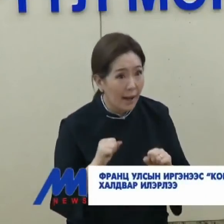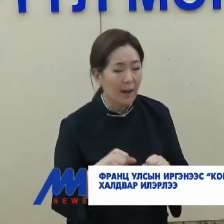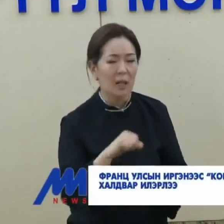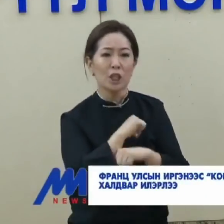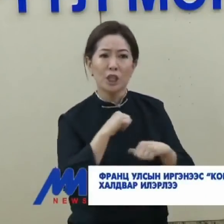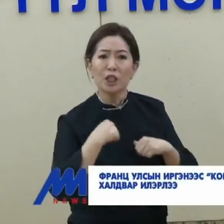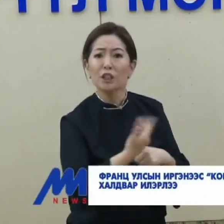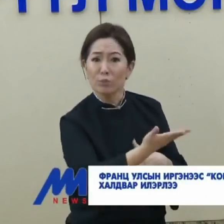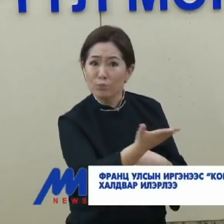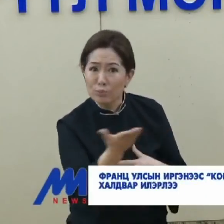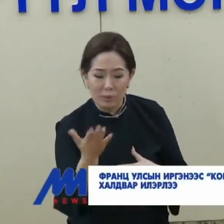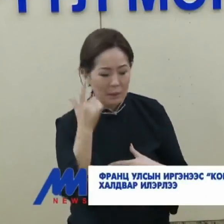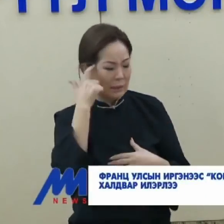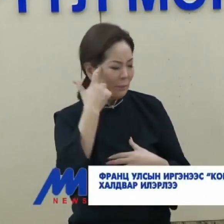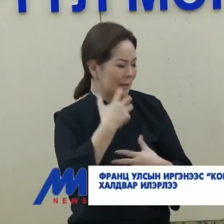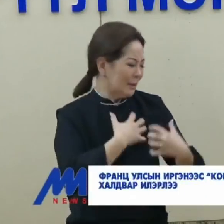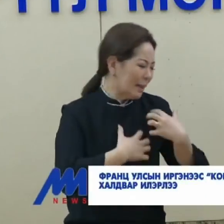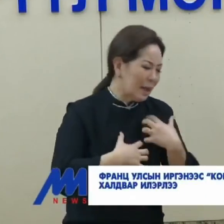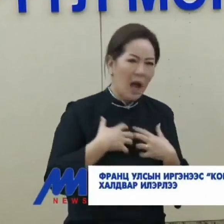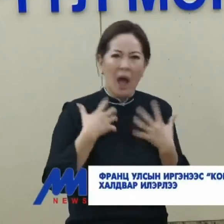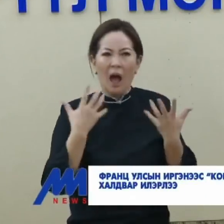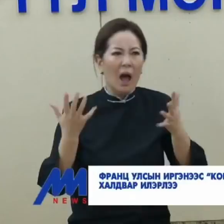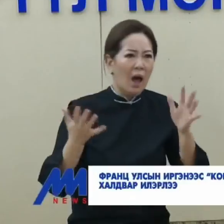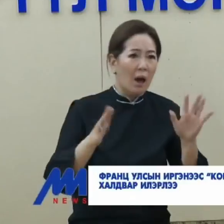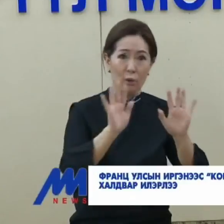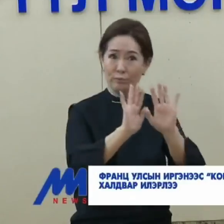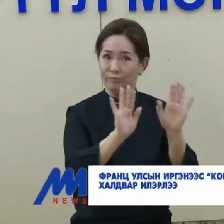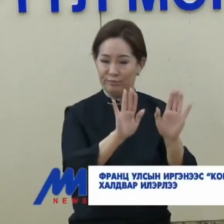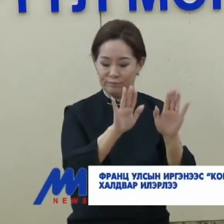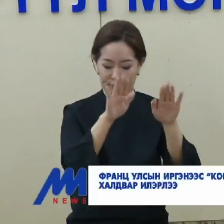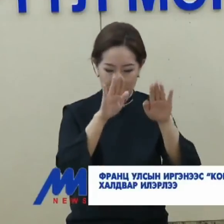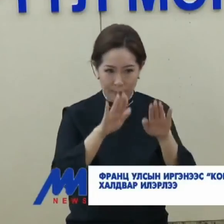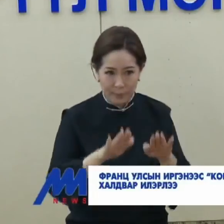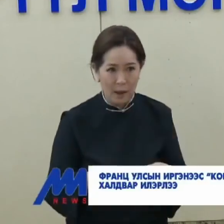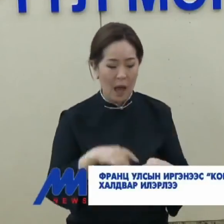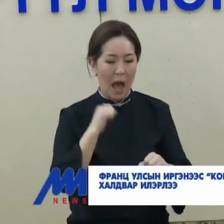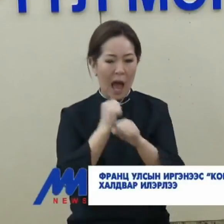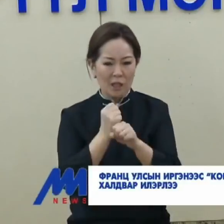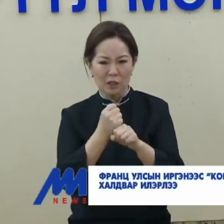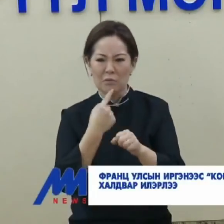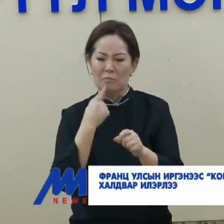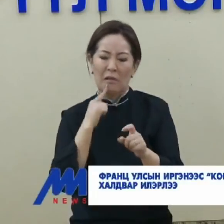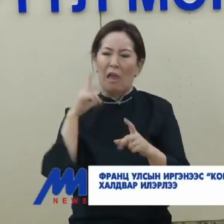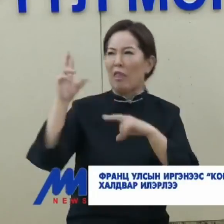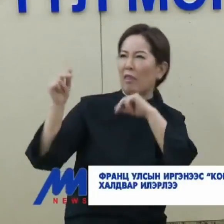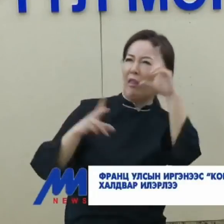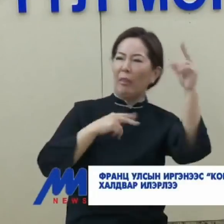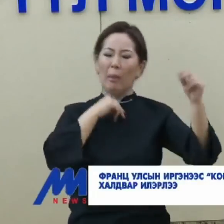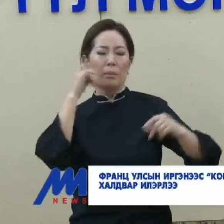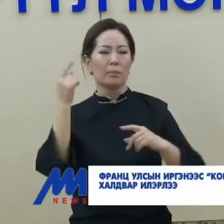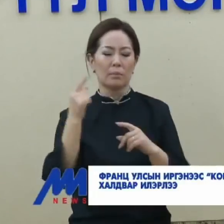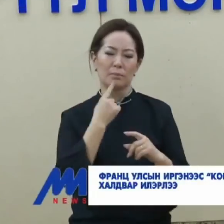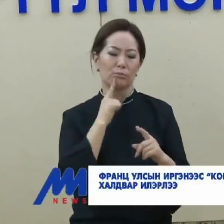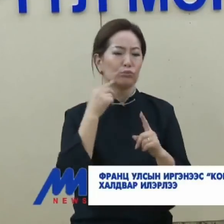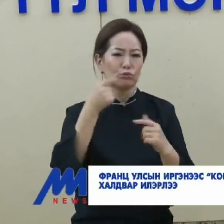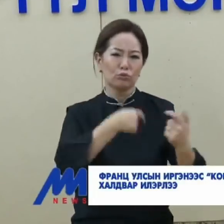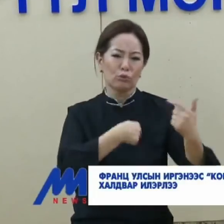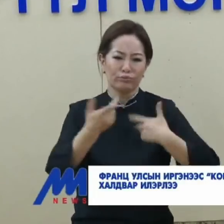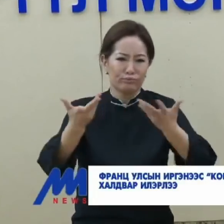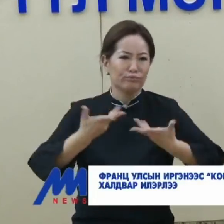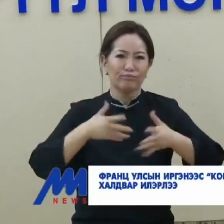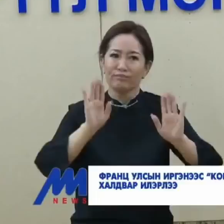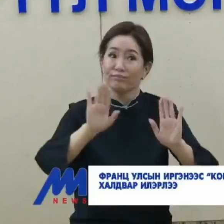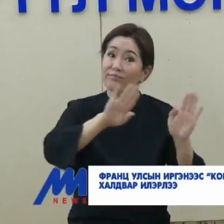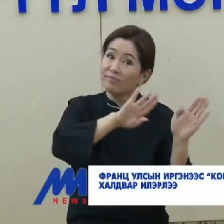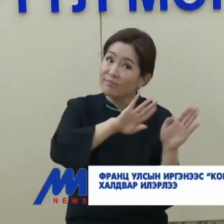бол сандарч мөн одоо ажил дээр хүндрэл учруулахгүй байхыг одоо сануулж байна.